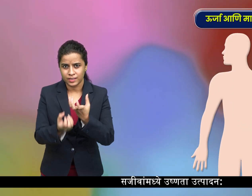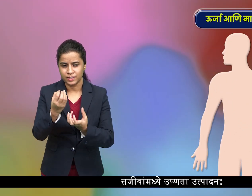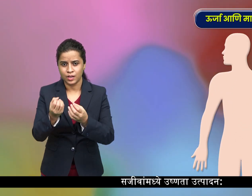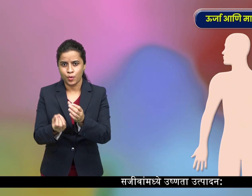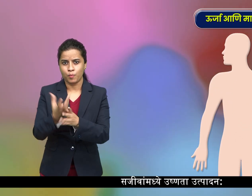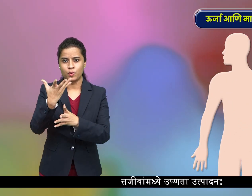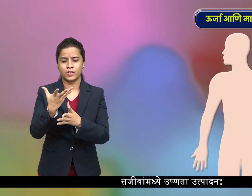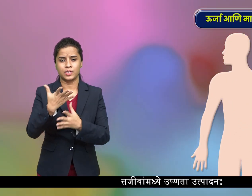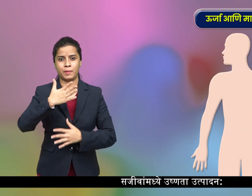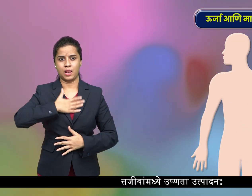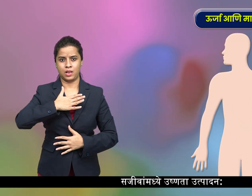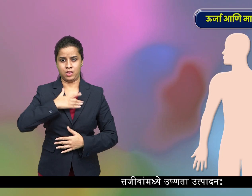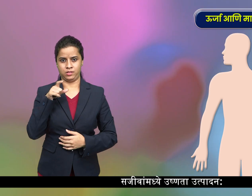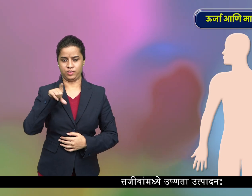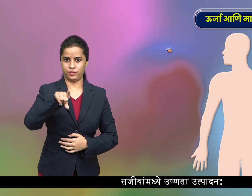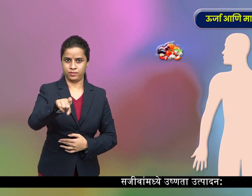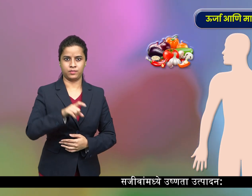सजीवांमध्ये उष्णता उत्पादन